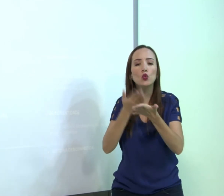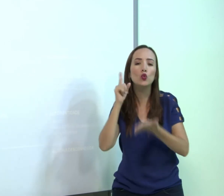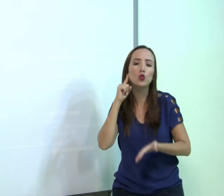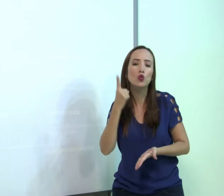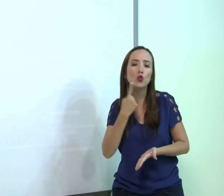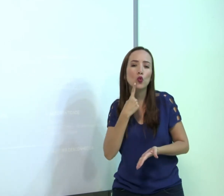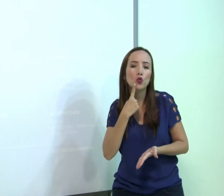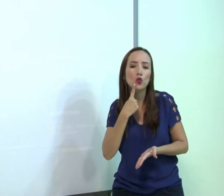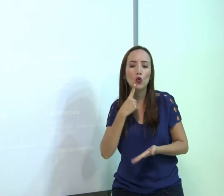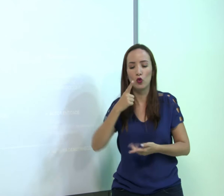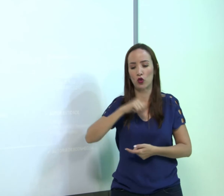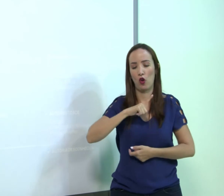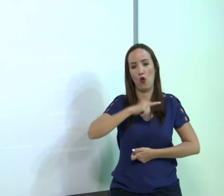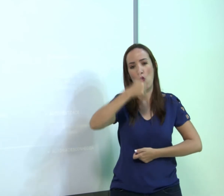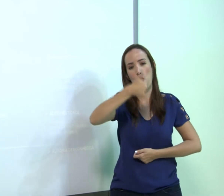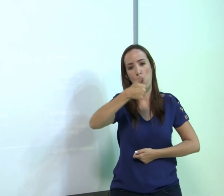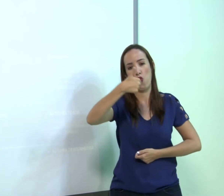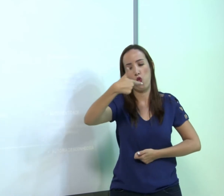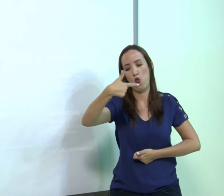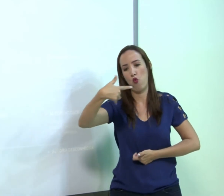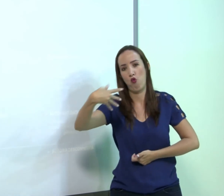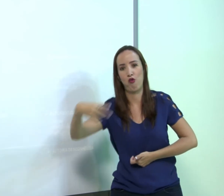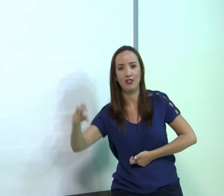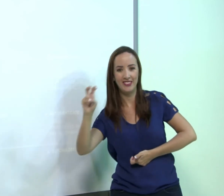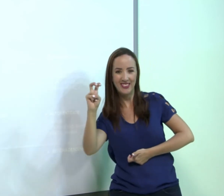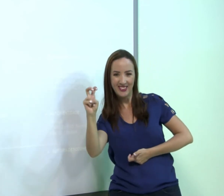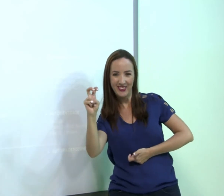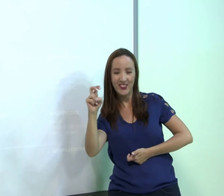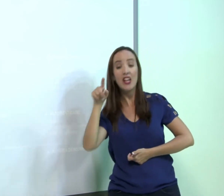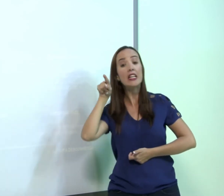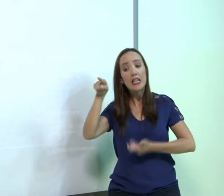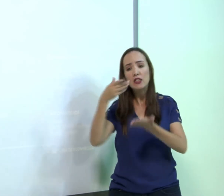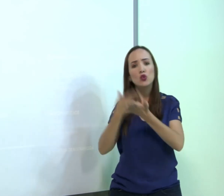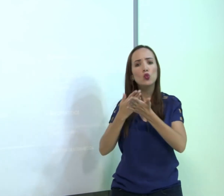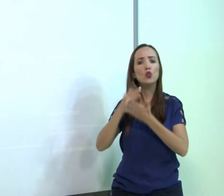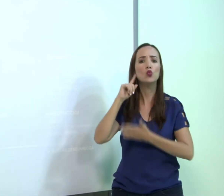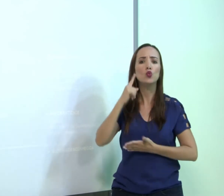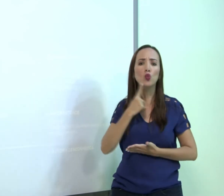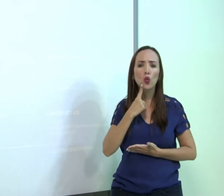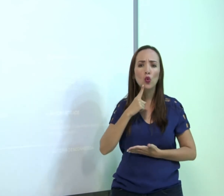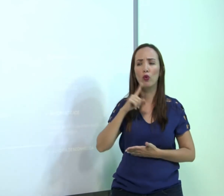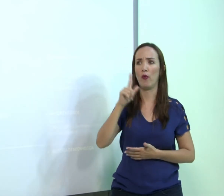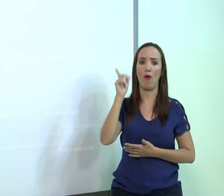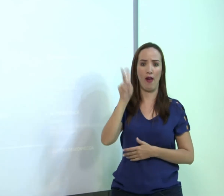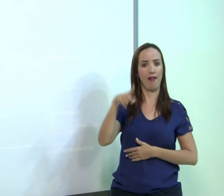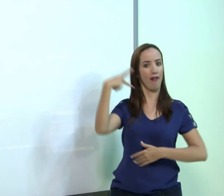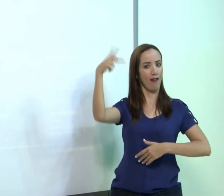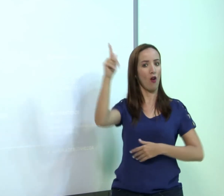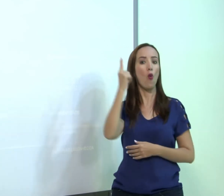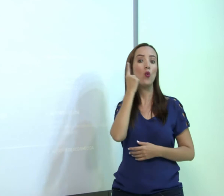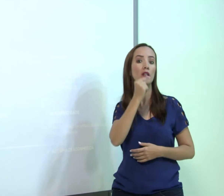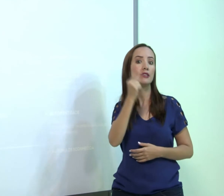Vocês conhecem o livro Estudos Surdos, que tem do 1 até o 5? Então, é